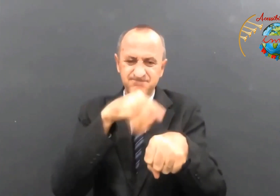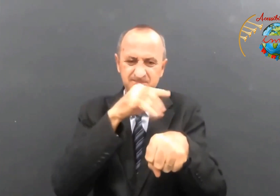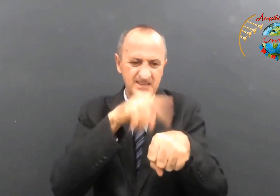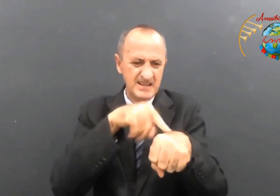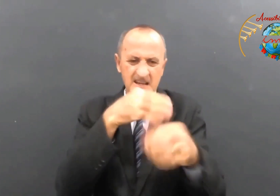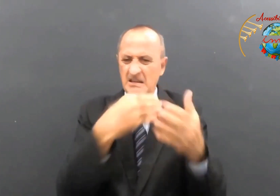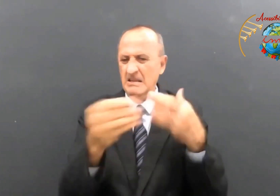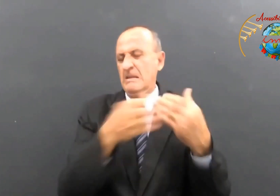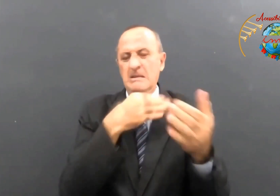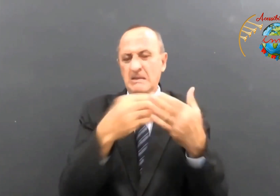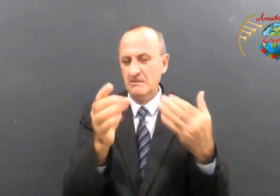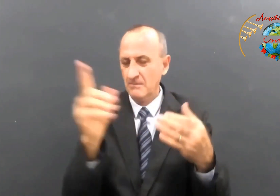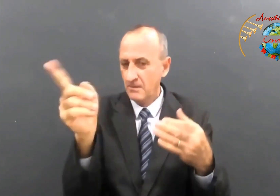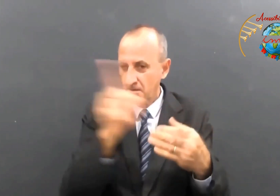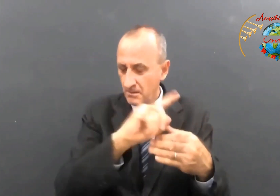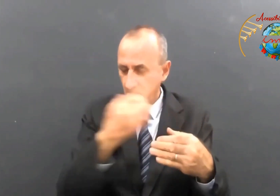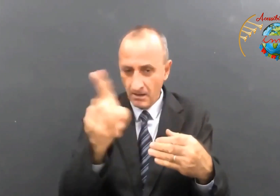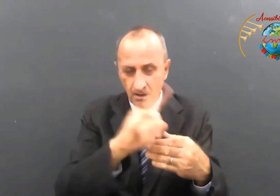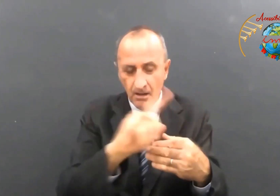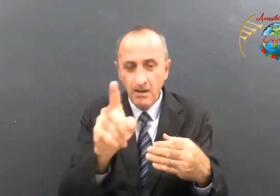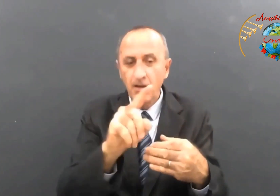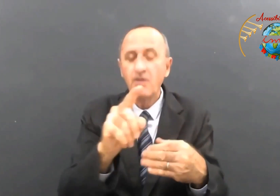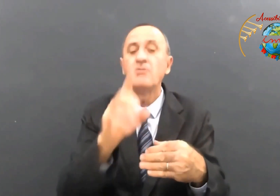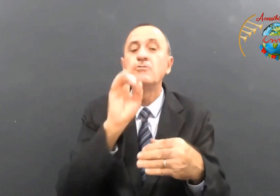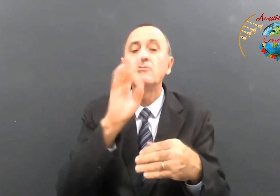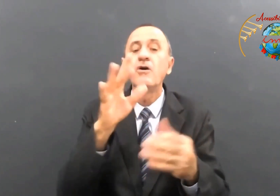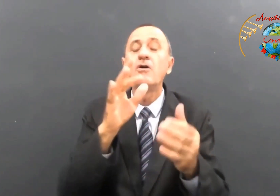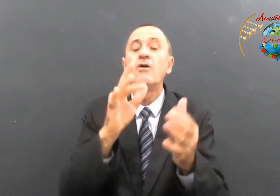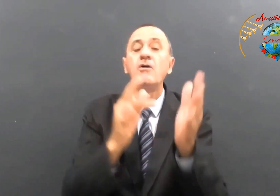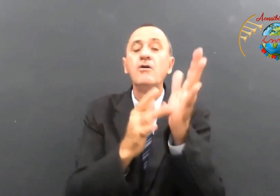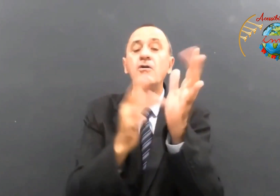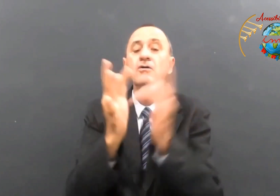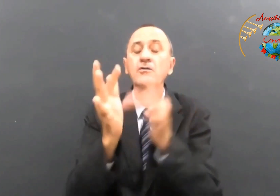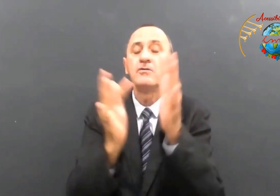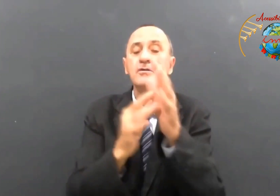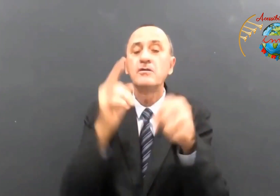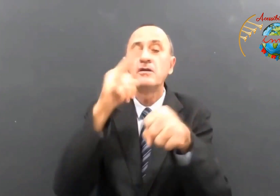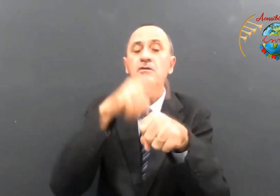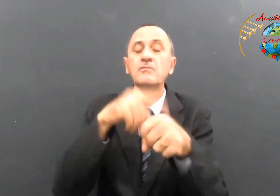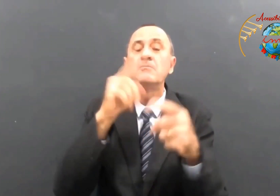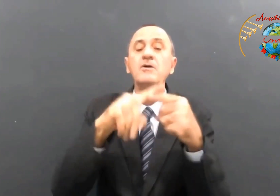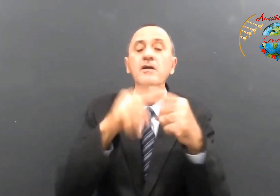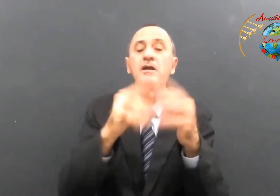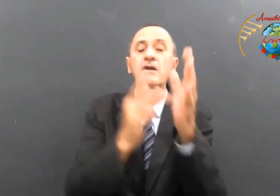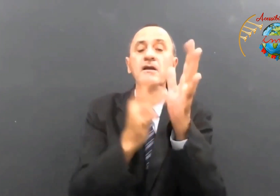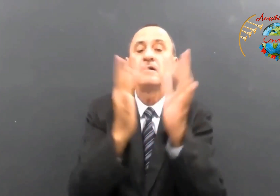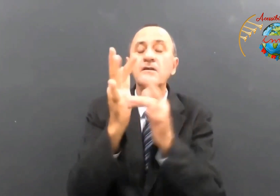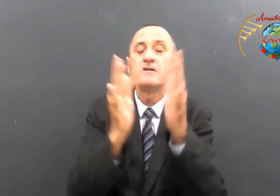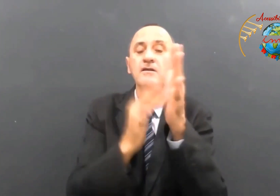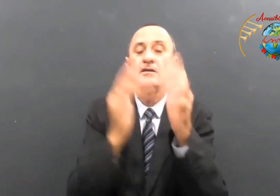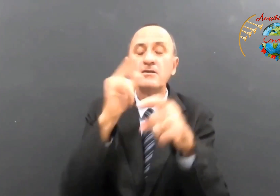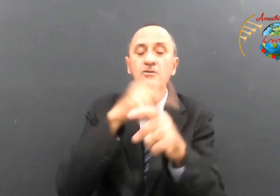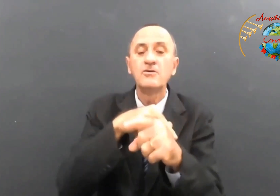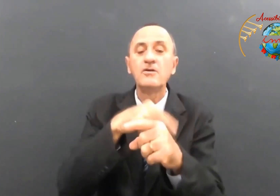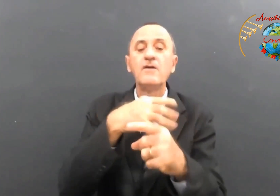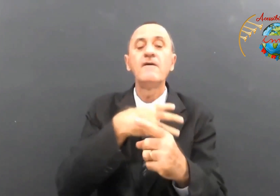não. É Jesus Cristo. Porque ele é o unigênito Filho de